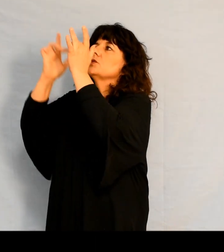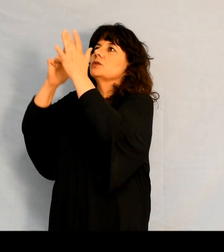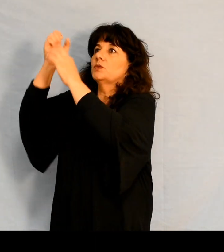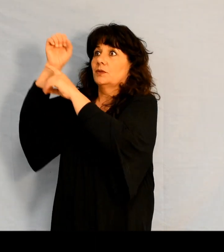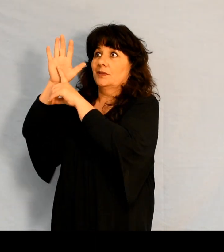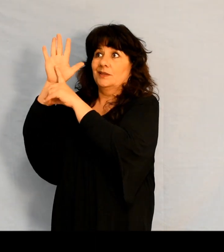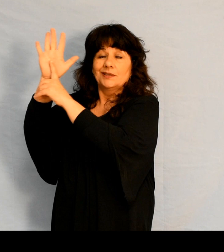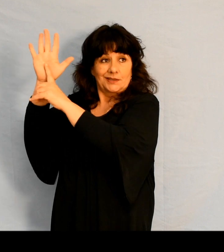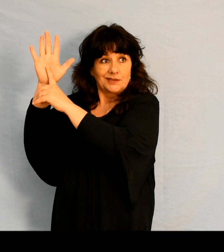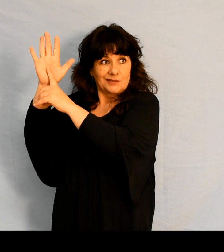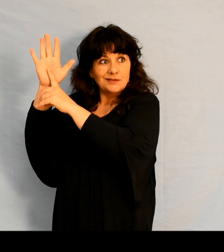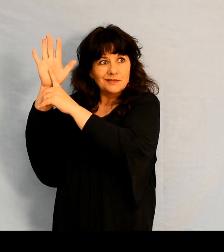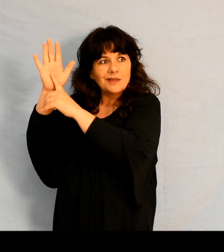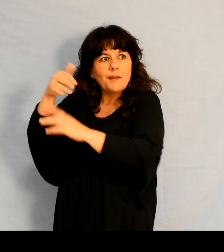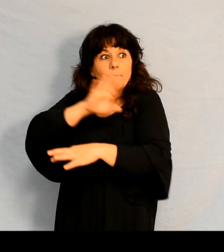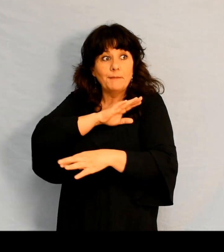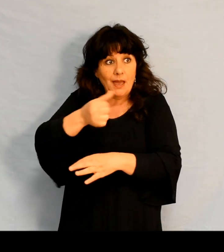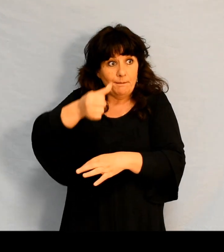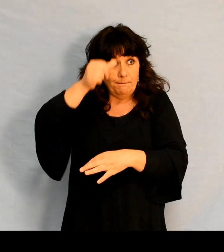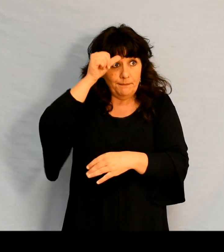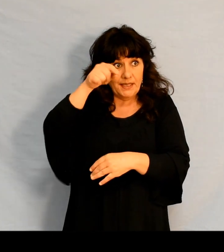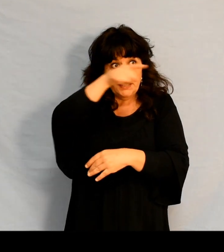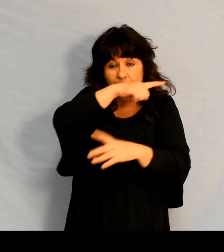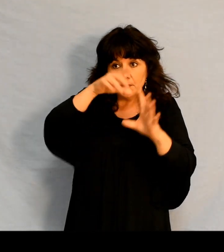été unis par le baptême.